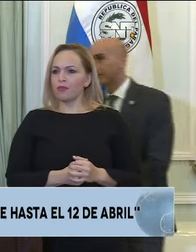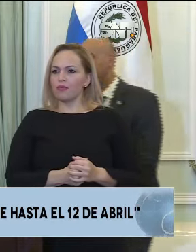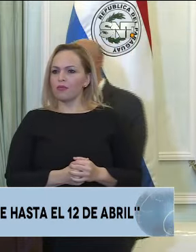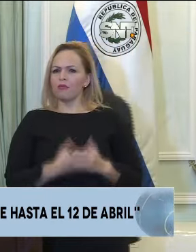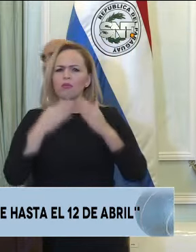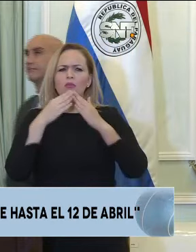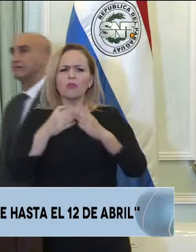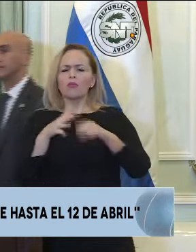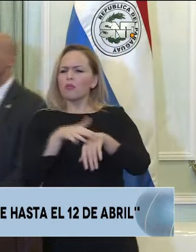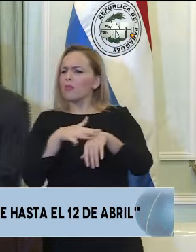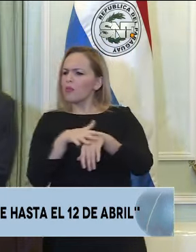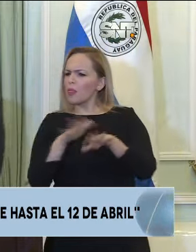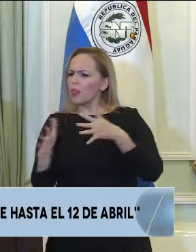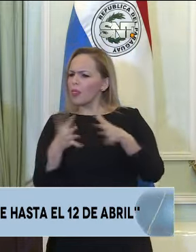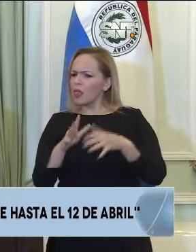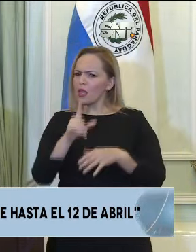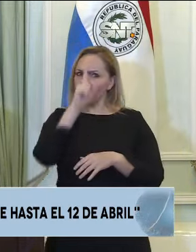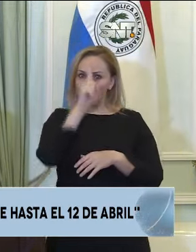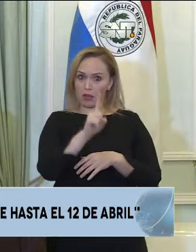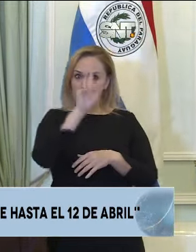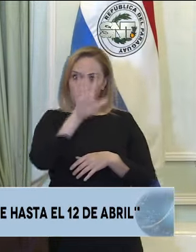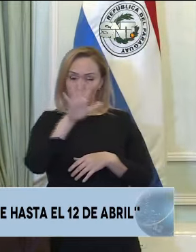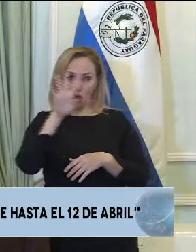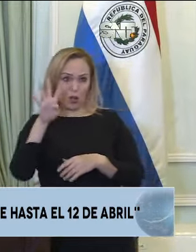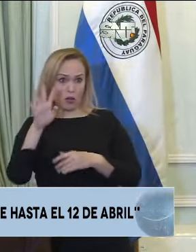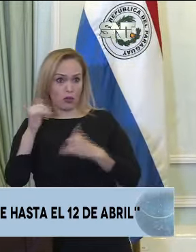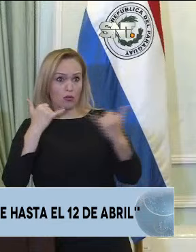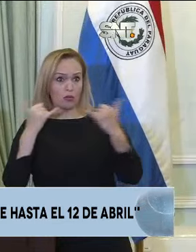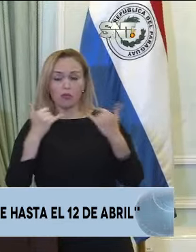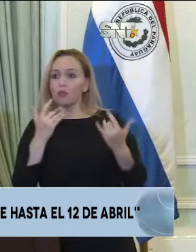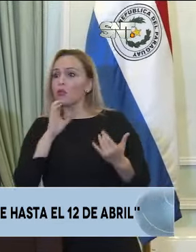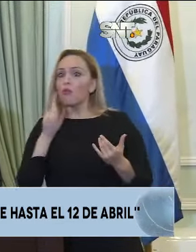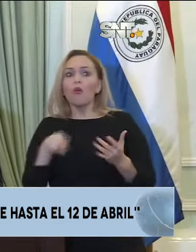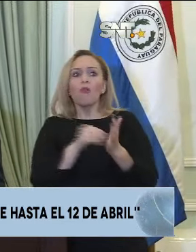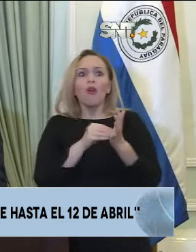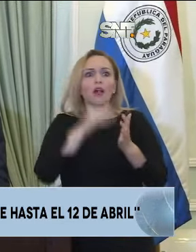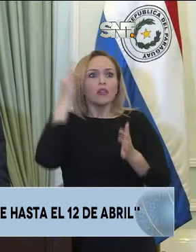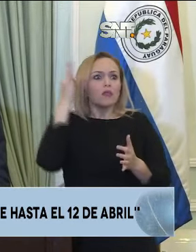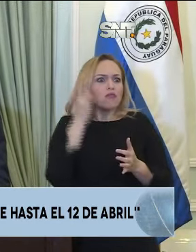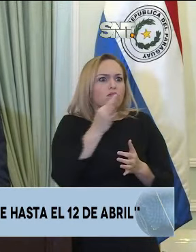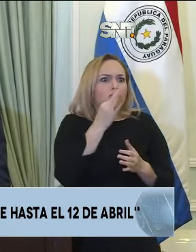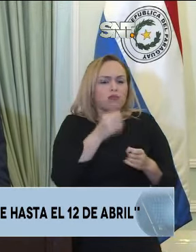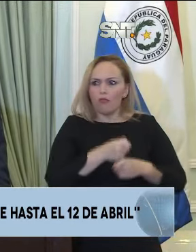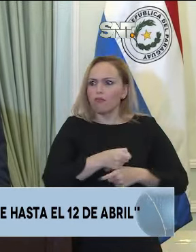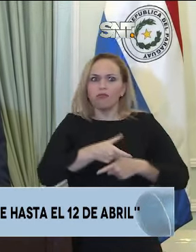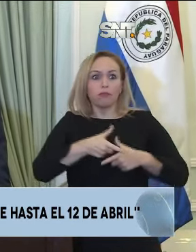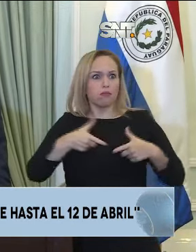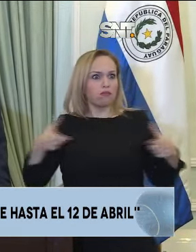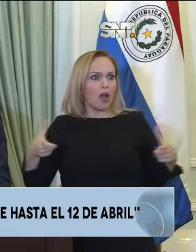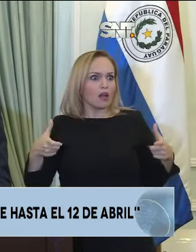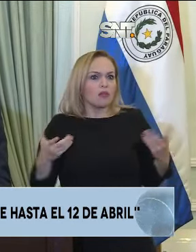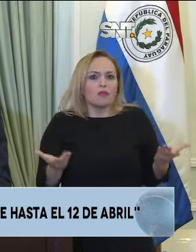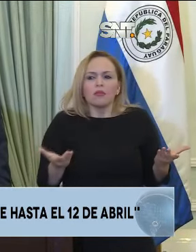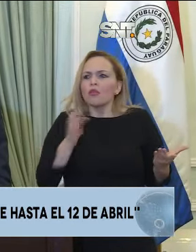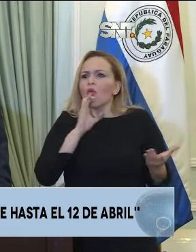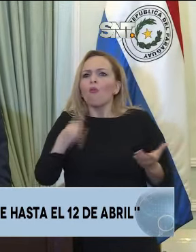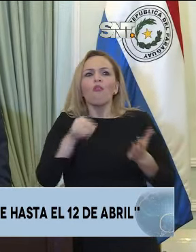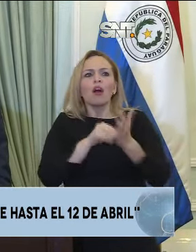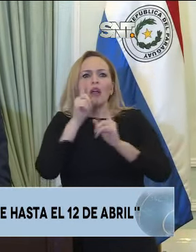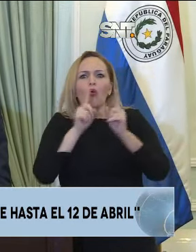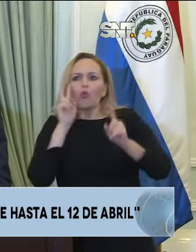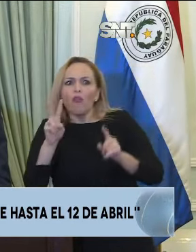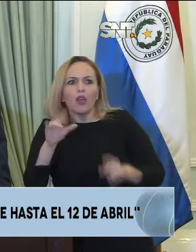el servicio de 154, ¿van a ampliar la cantidad de personas para la recepción de llamadas? Ya que hablamos de causos que